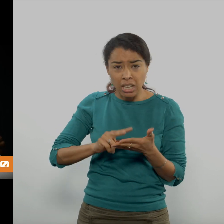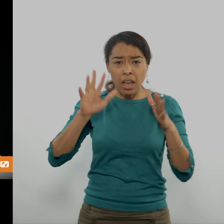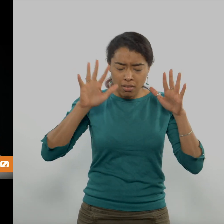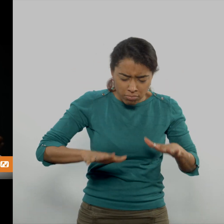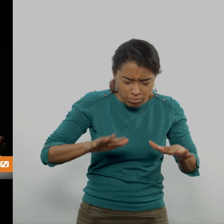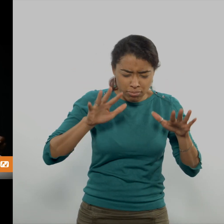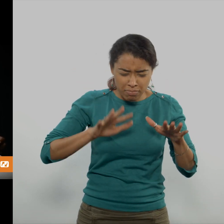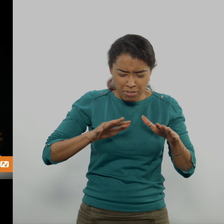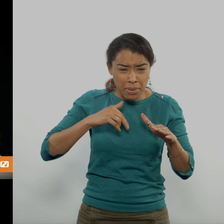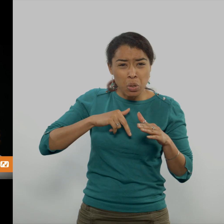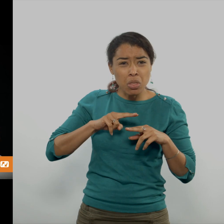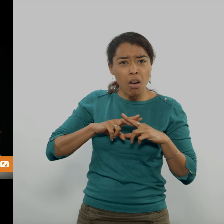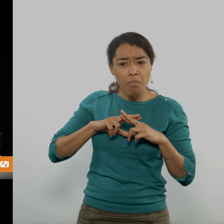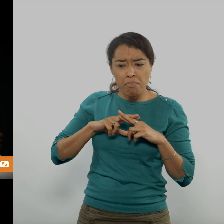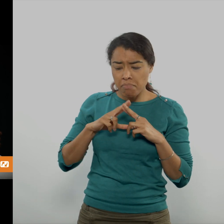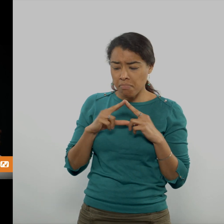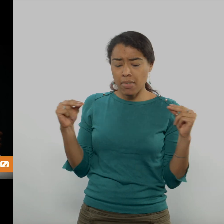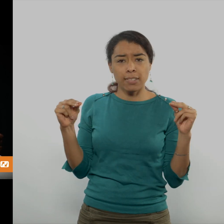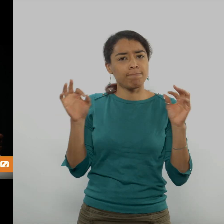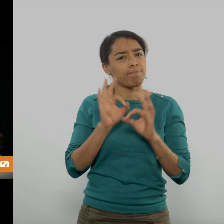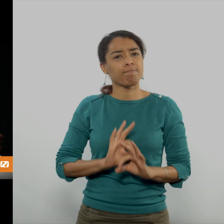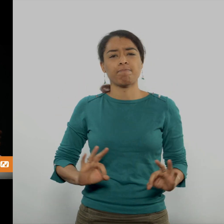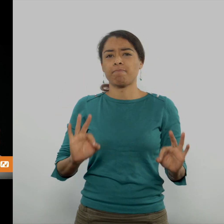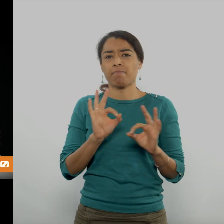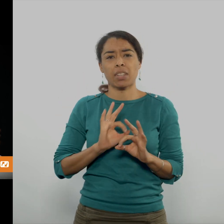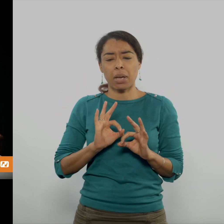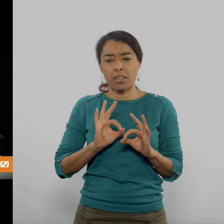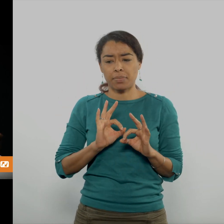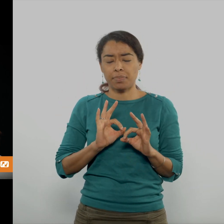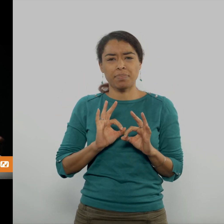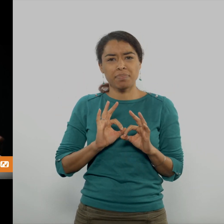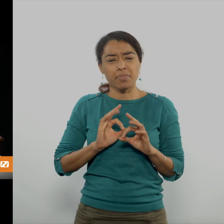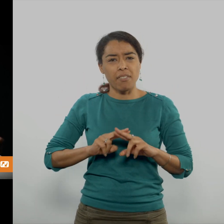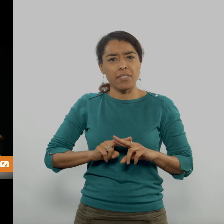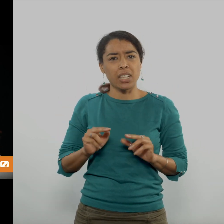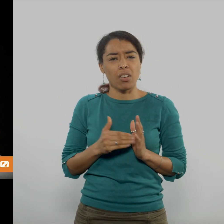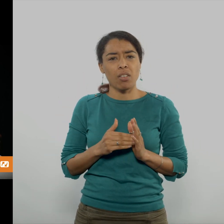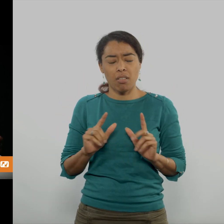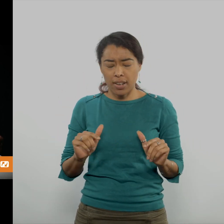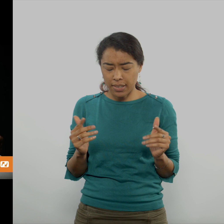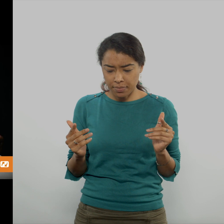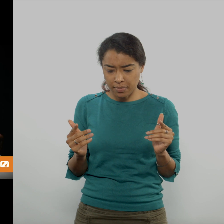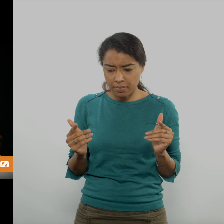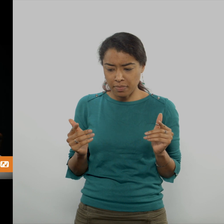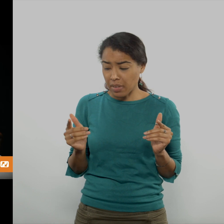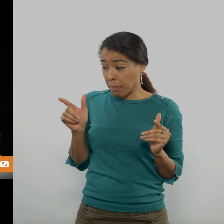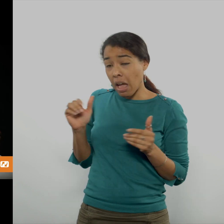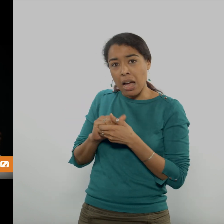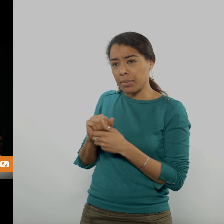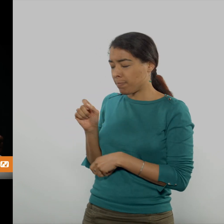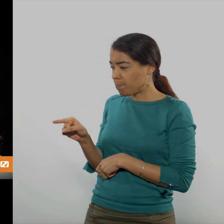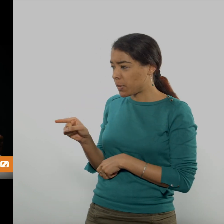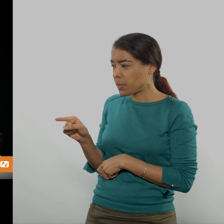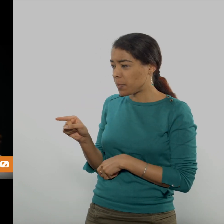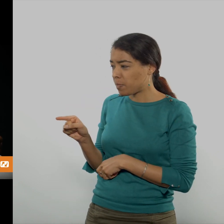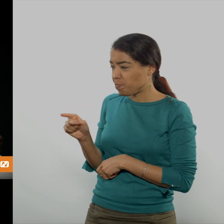changeait beaucoup l'aspect extérieur, mais la paix que je recherchais en fait n'était pas forcément comblée. Et ce qui me frappait vers cette personne, au niveau